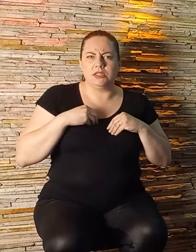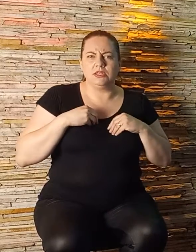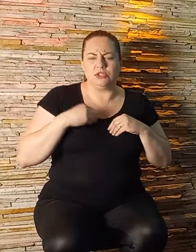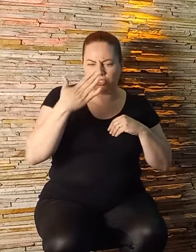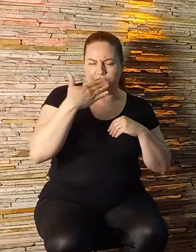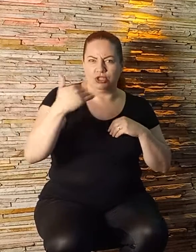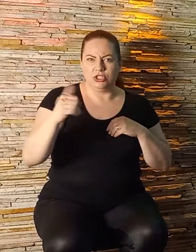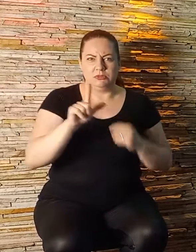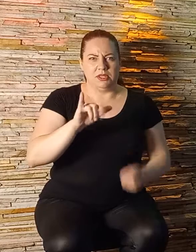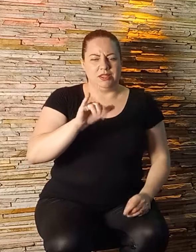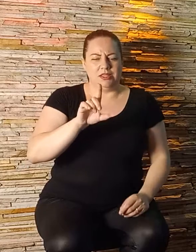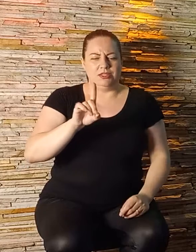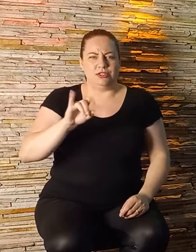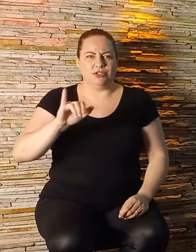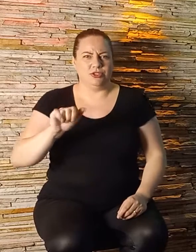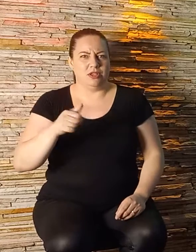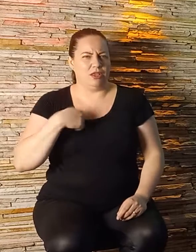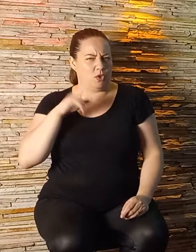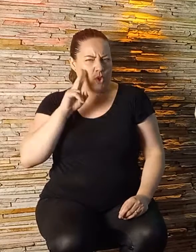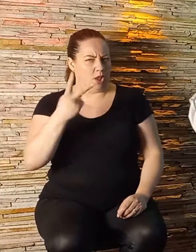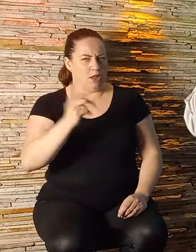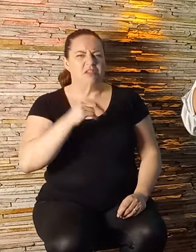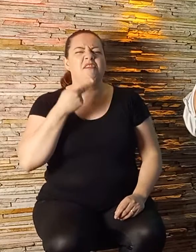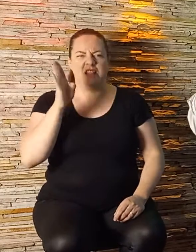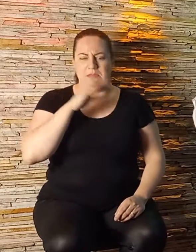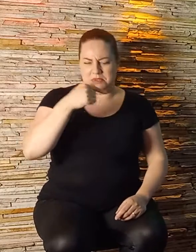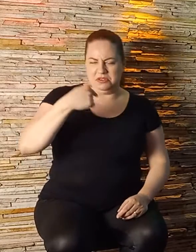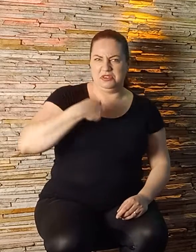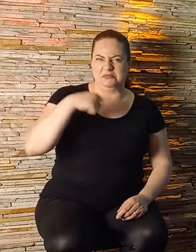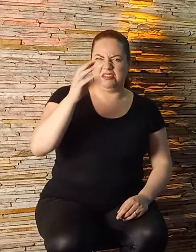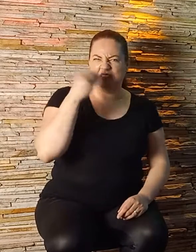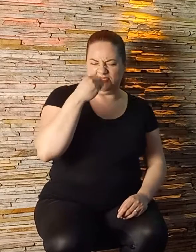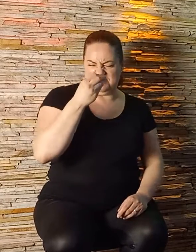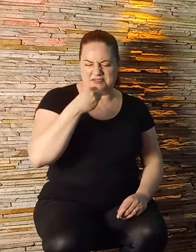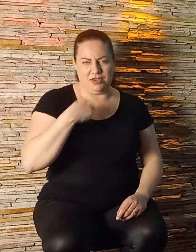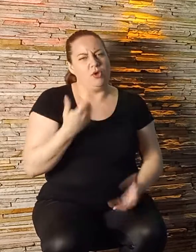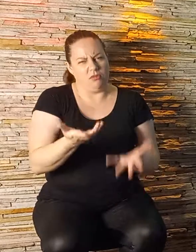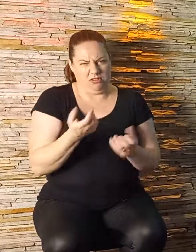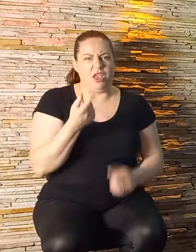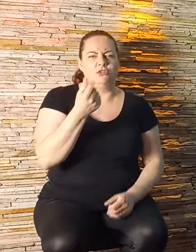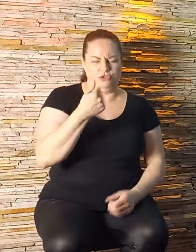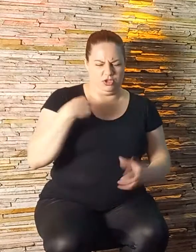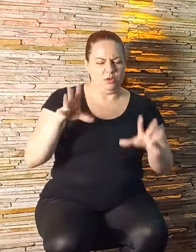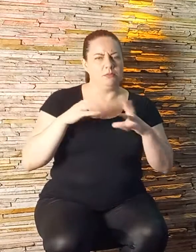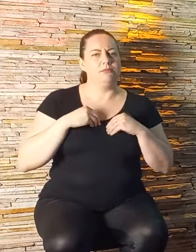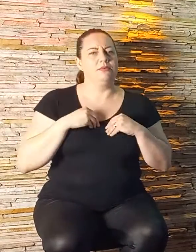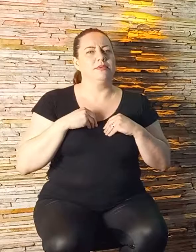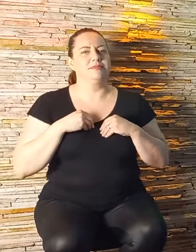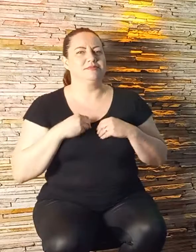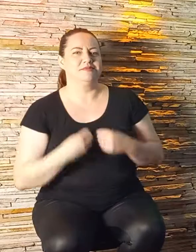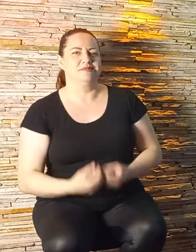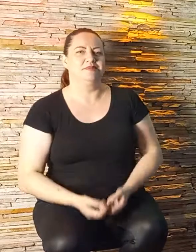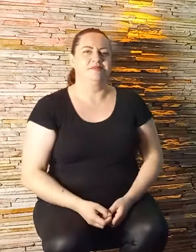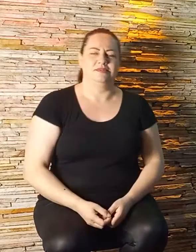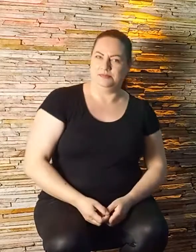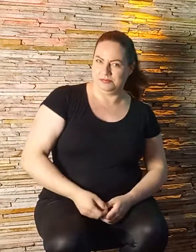foi deixar me conhecer e eu não reconheço falam mal de mim então fracos assim eu só peludinho eu quero que eu mereço